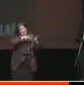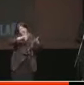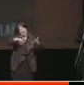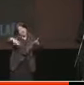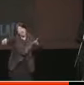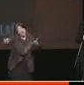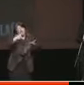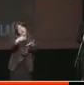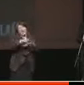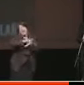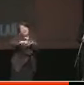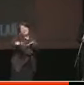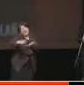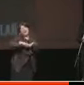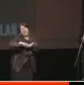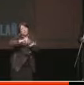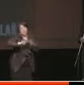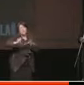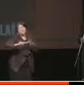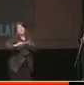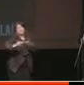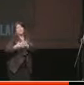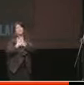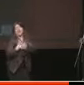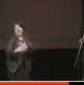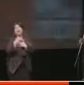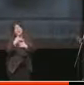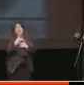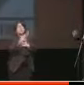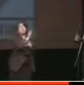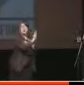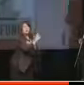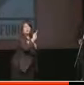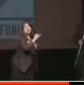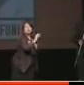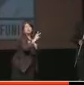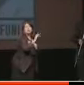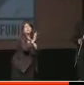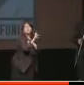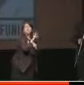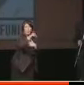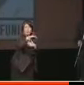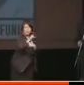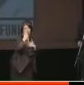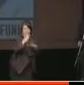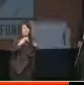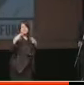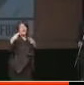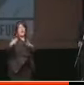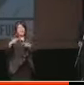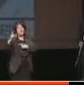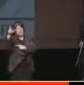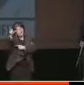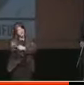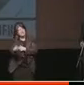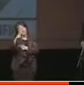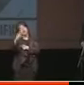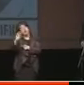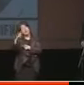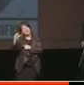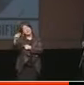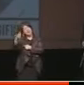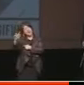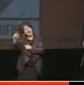letteralmente dagli scrittori che ama vale a dire Fabrizio Gifuni dedicherà a Cortazar e a Bolagno il più bello omaggio che vi